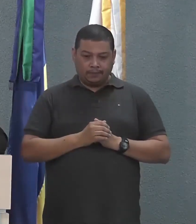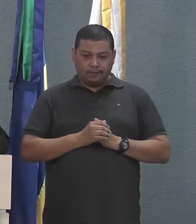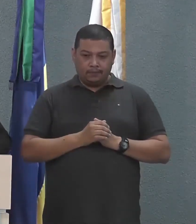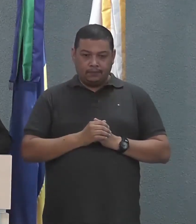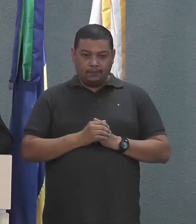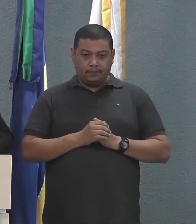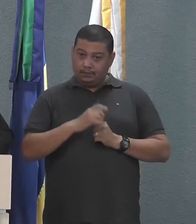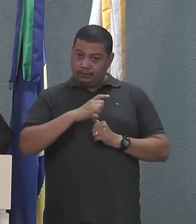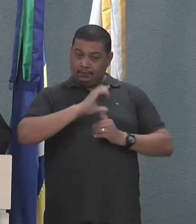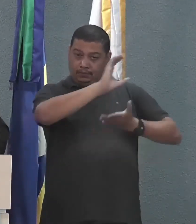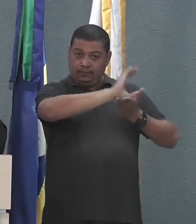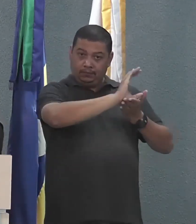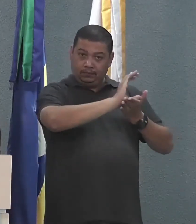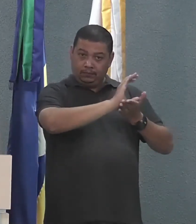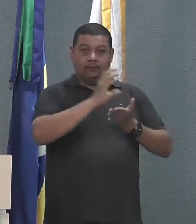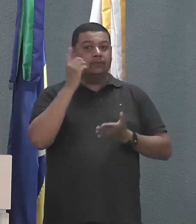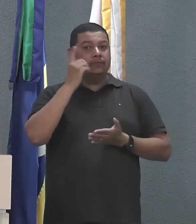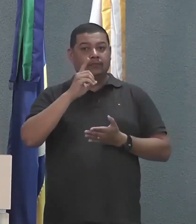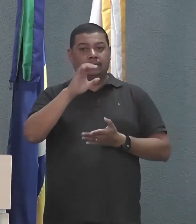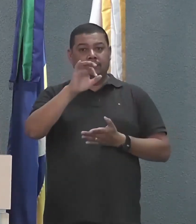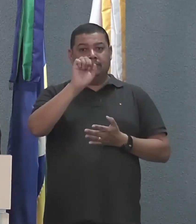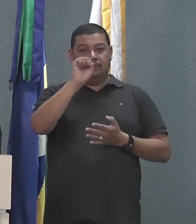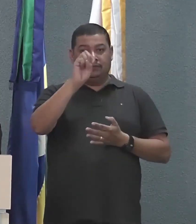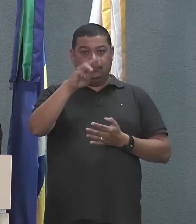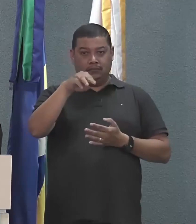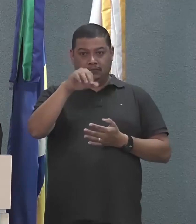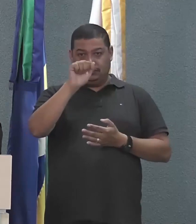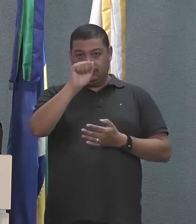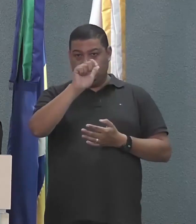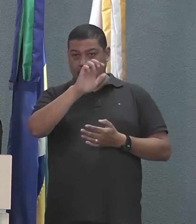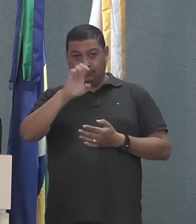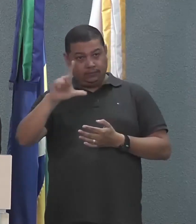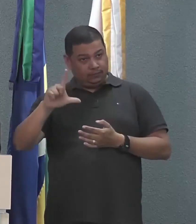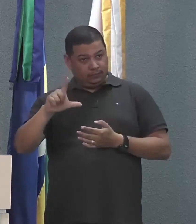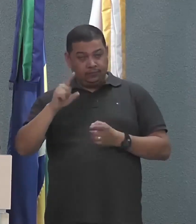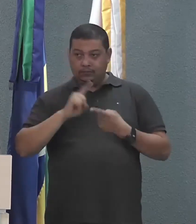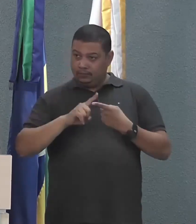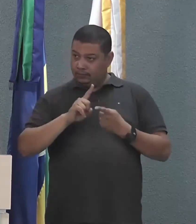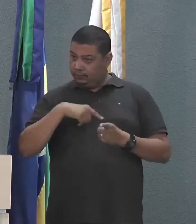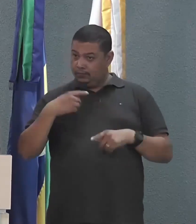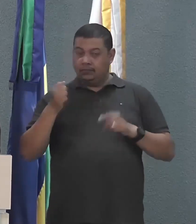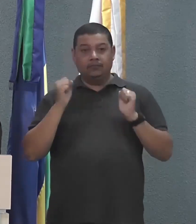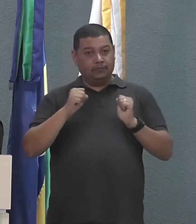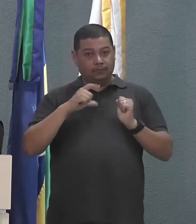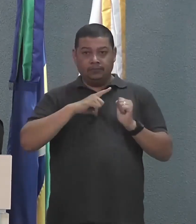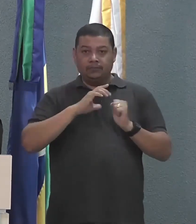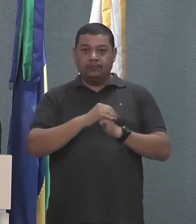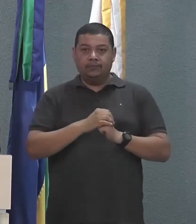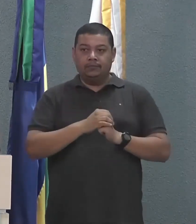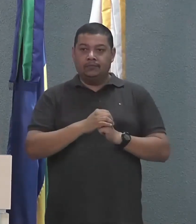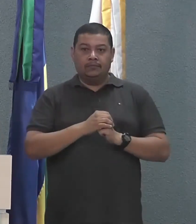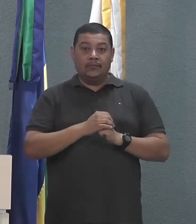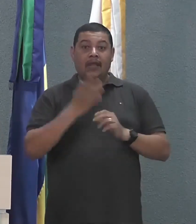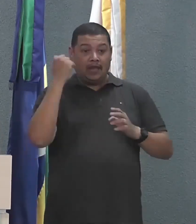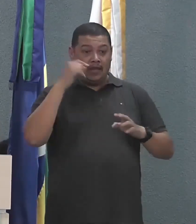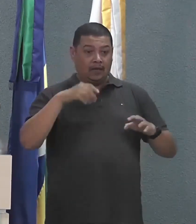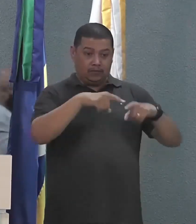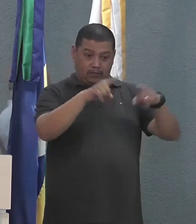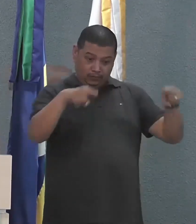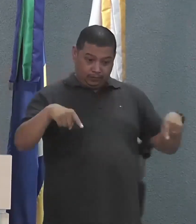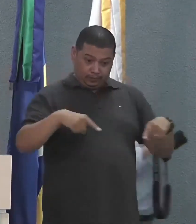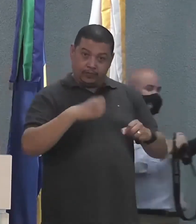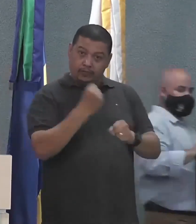atrás de um recurso com o deputado Ismael Crispim, para que nós possamos reformar aquela quadra do